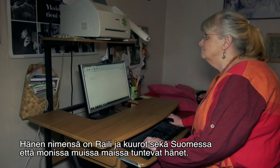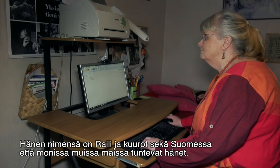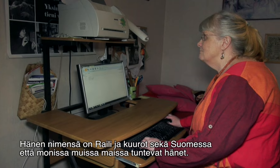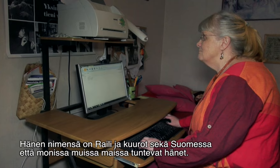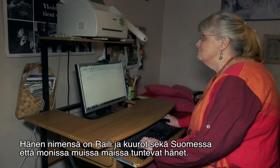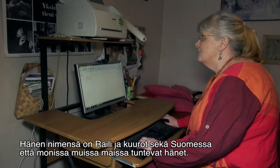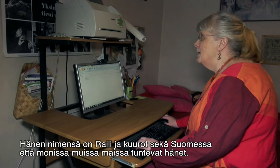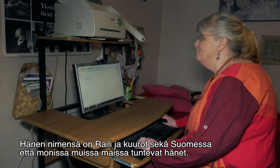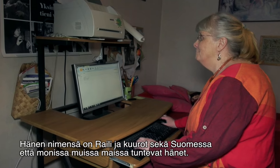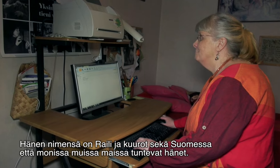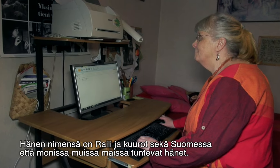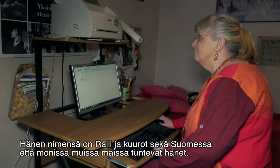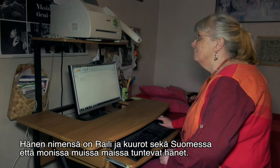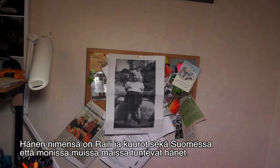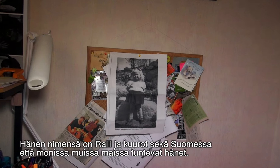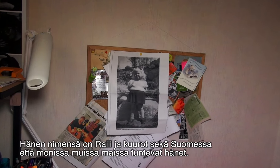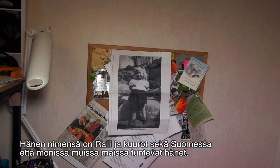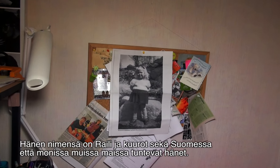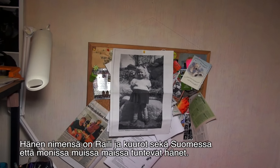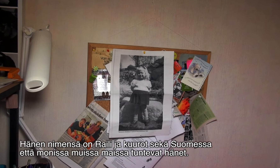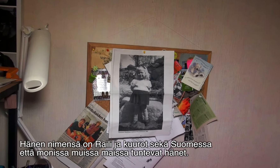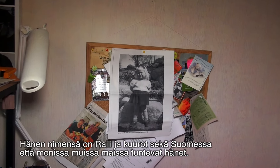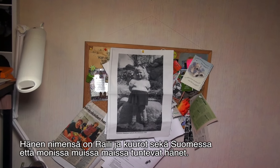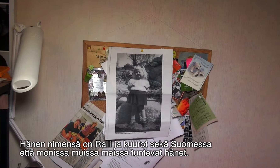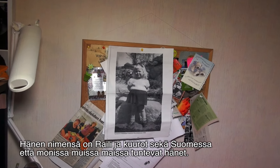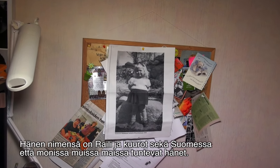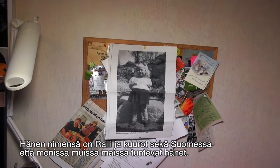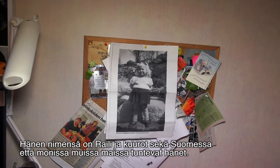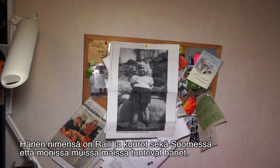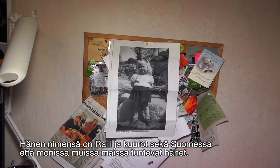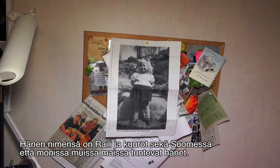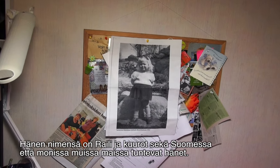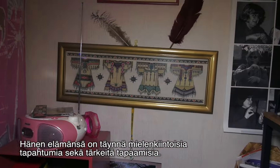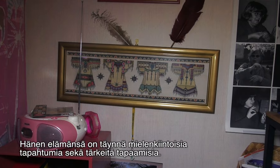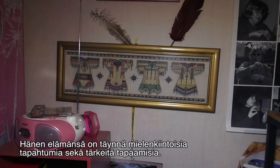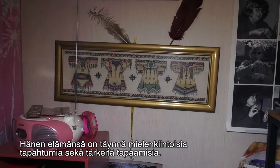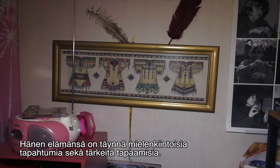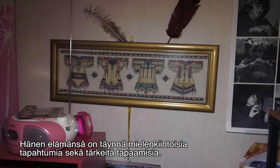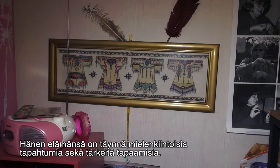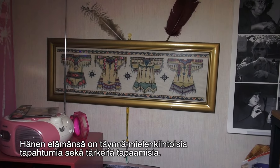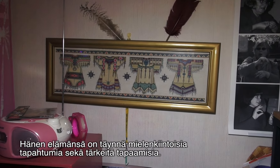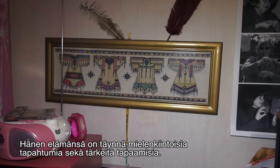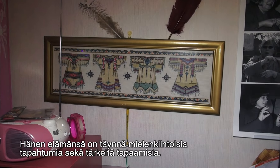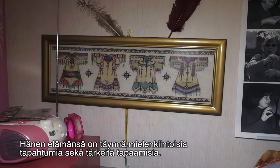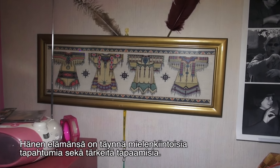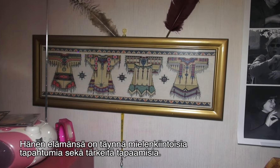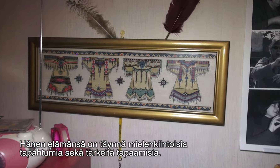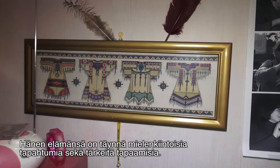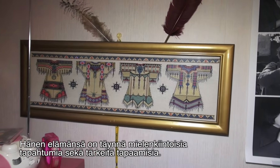on Riley, ja kuurot sekä Suomessa että monissa muissa maissa tuntevat hänet. Hänen elämänsä on täynnä mielenkiintoisia